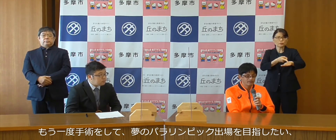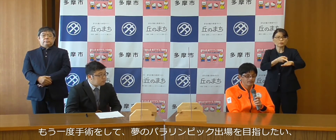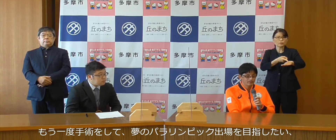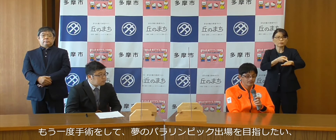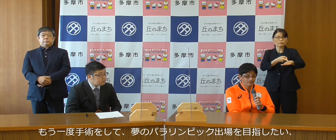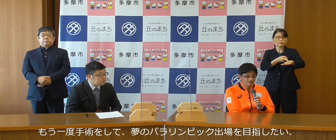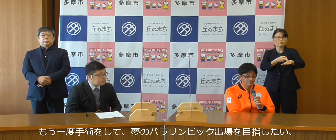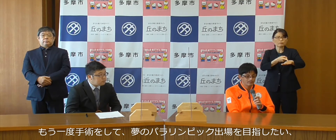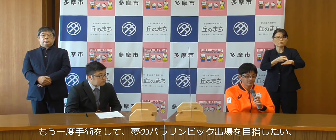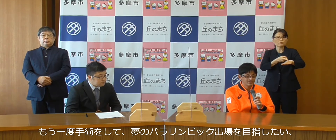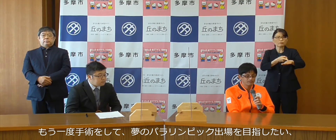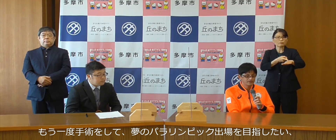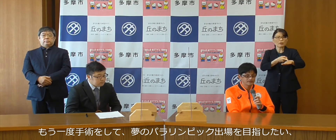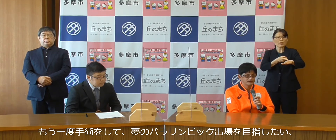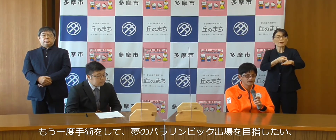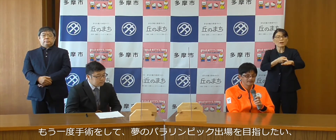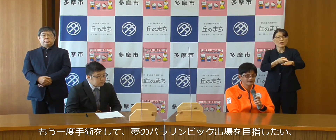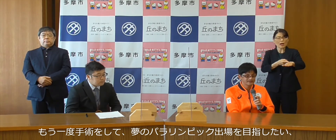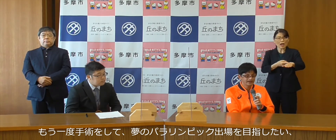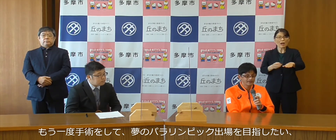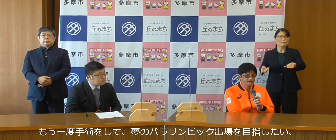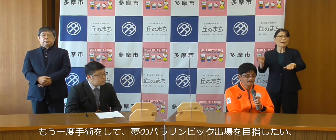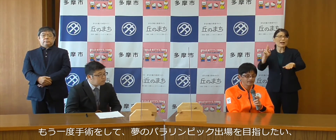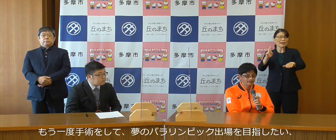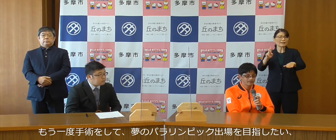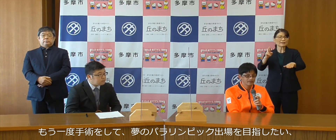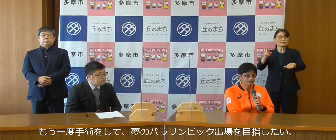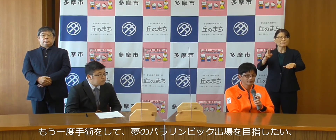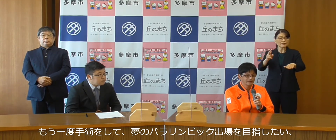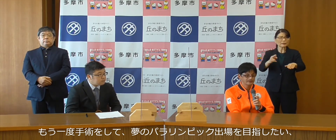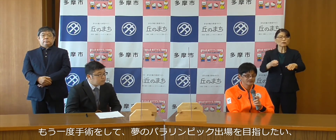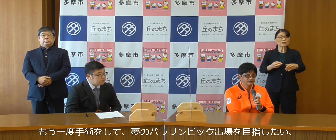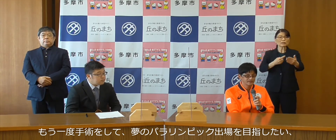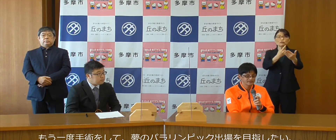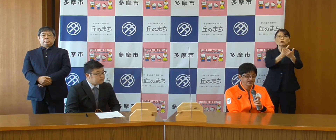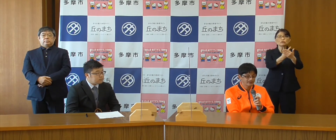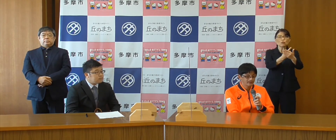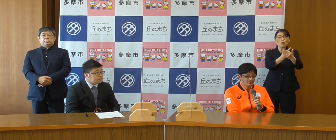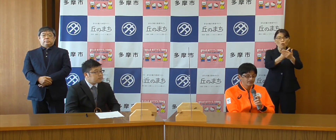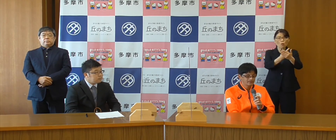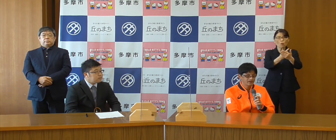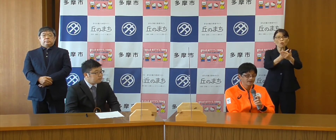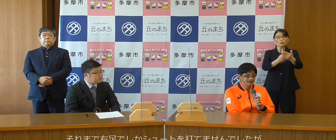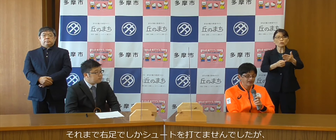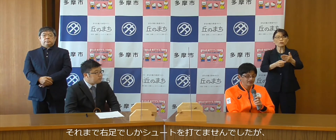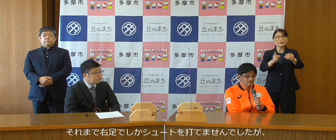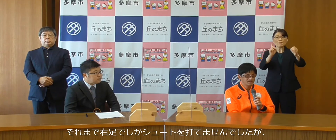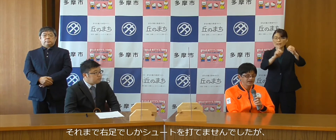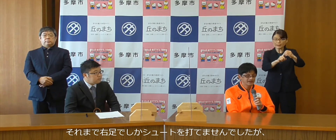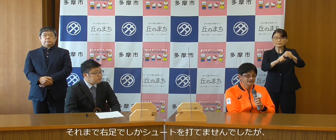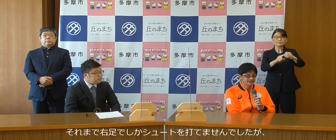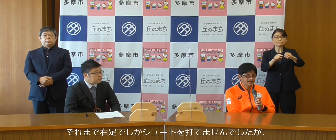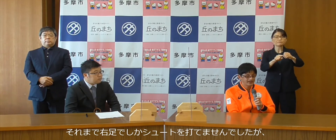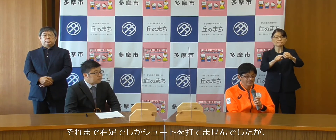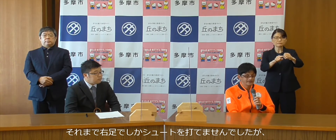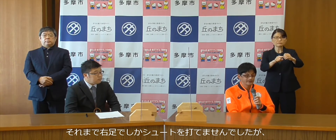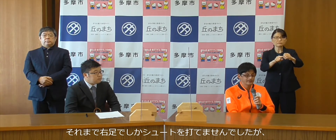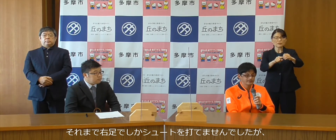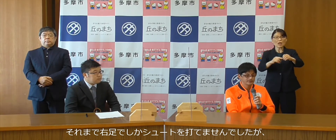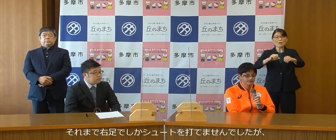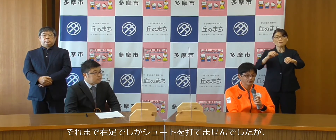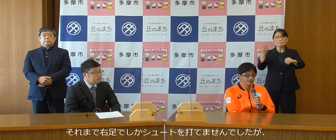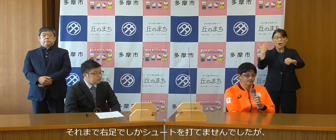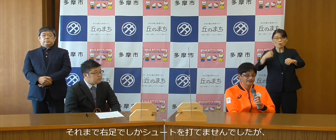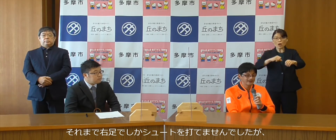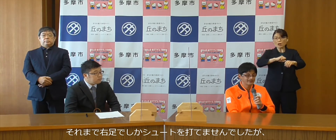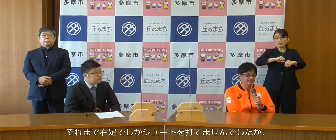夢のパラリンピック出場を目指したいということで手術をし、それまで右足でしか